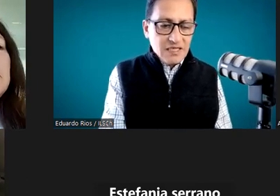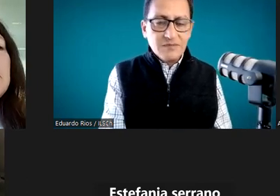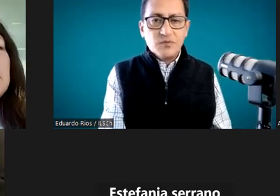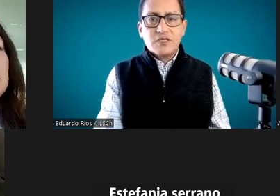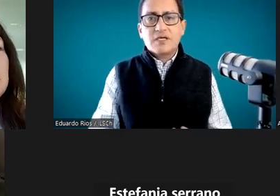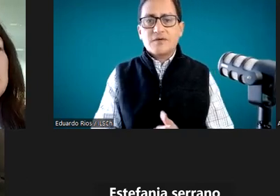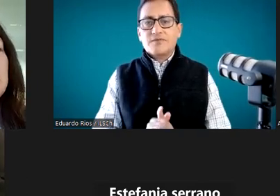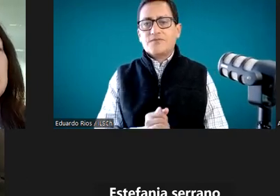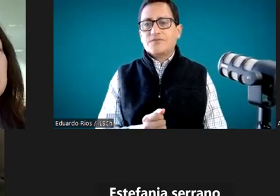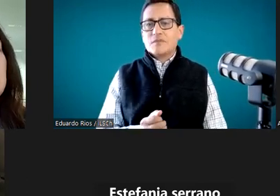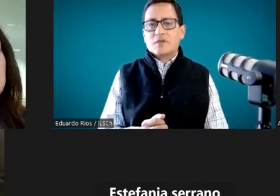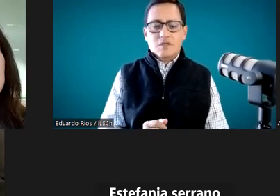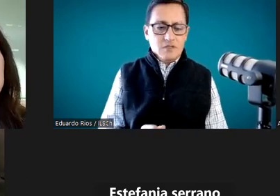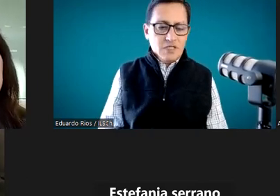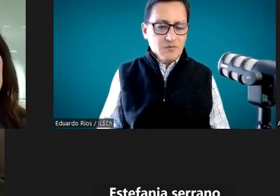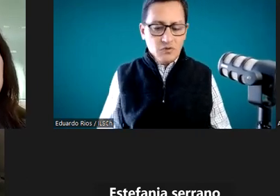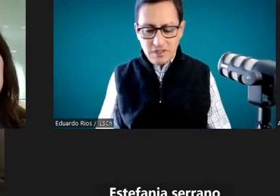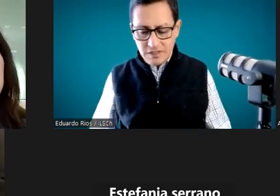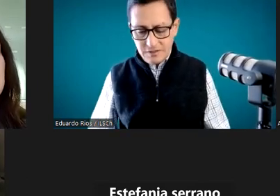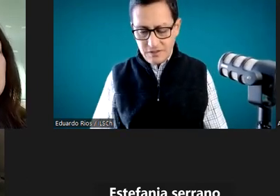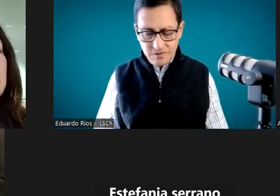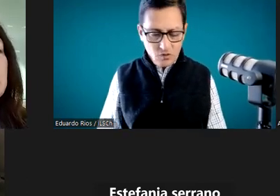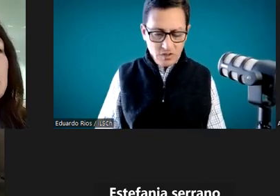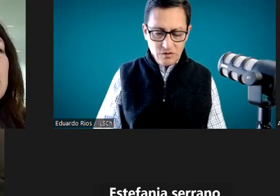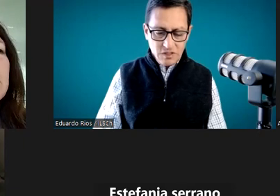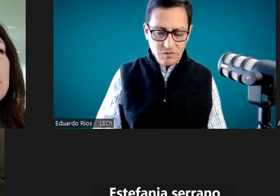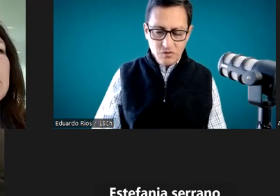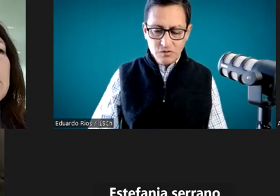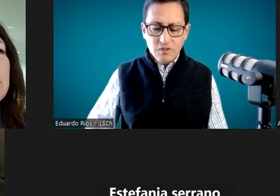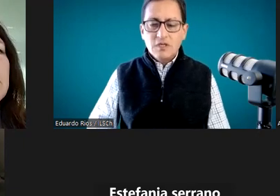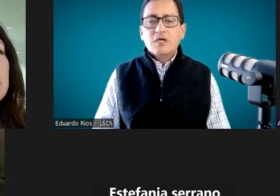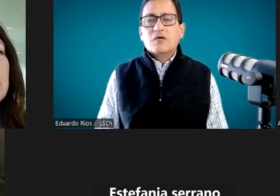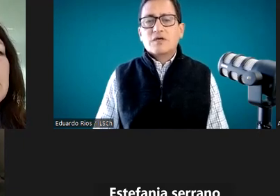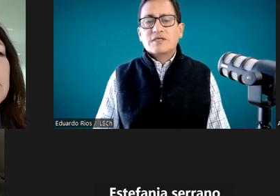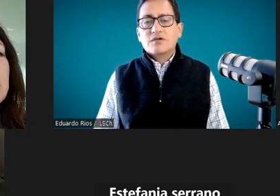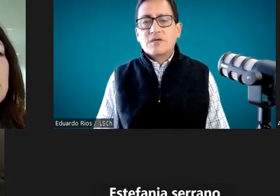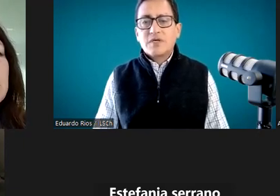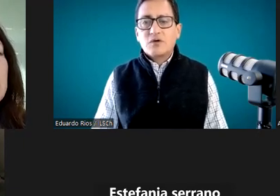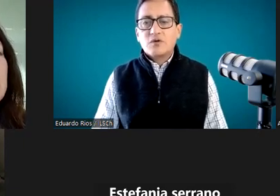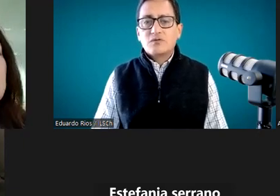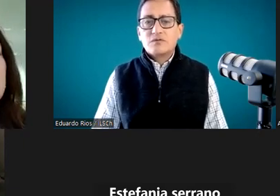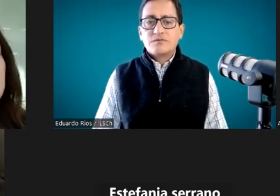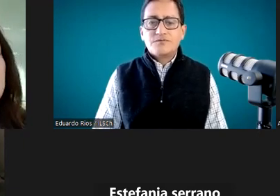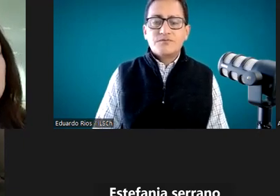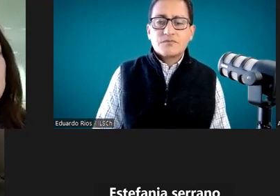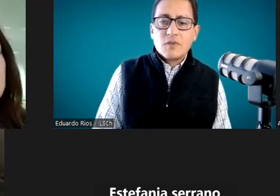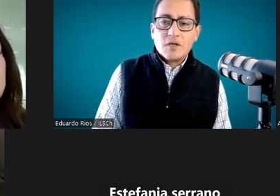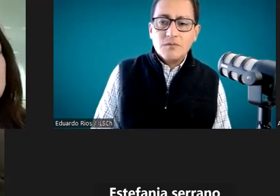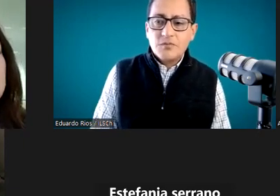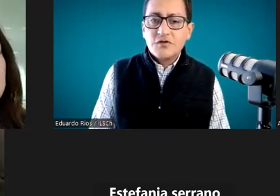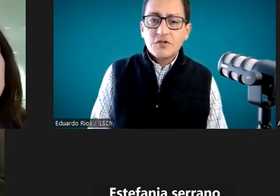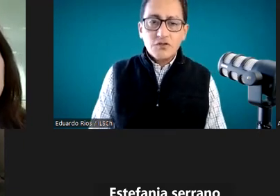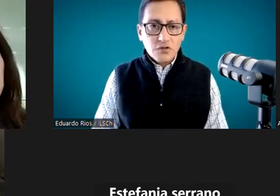las clases porque tenemos, de vez en cuando tenemos conexión también con